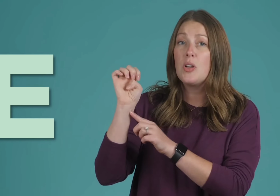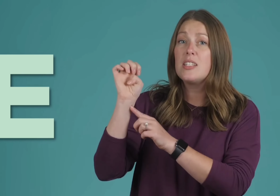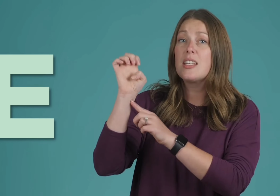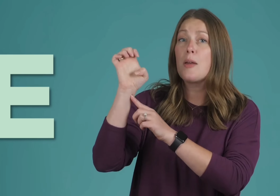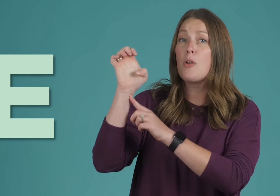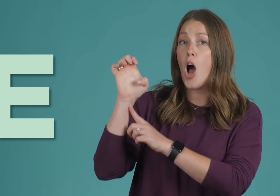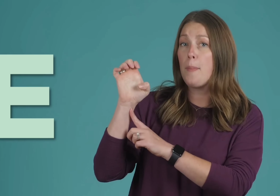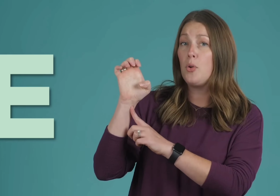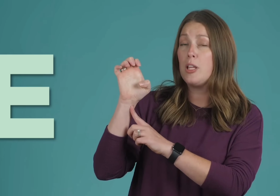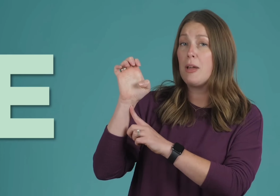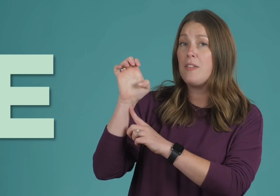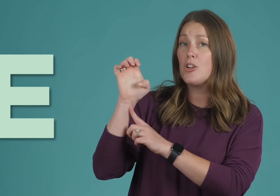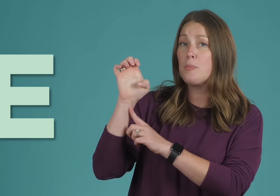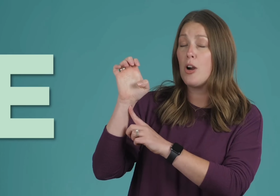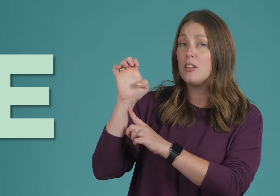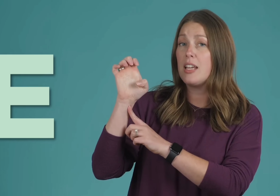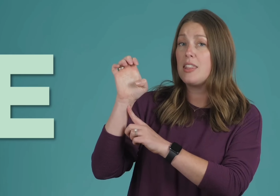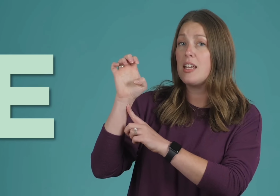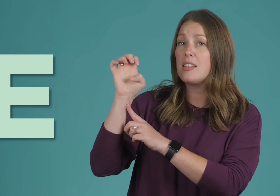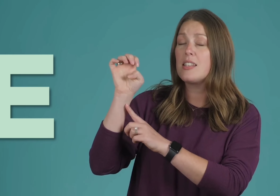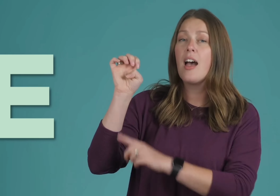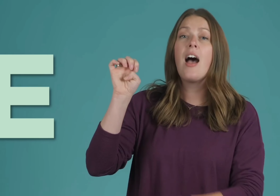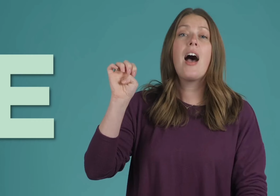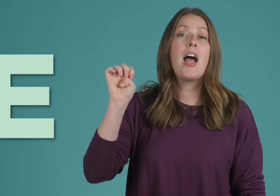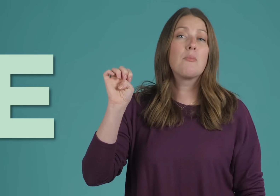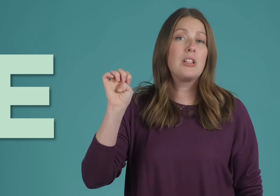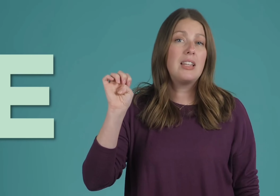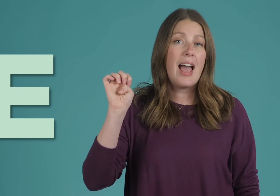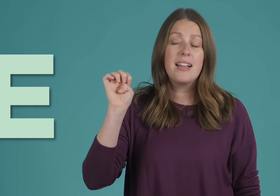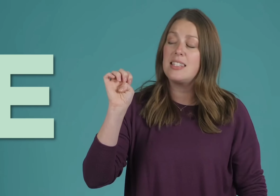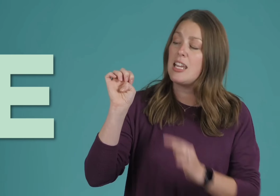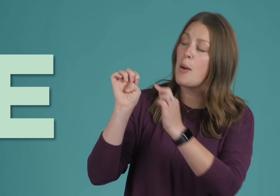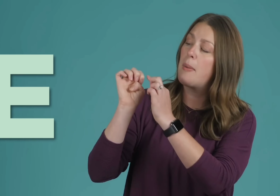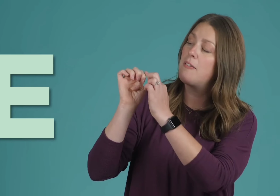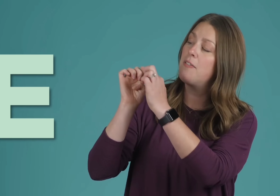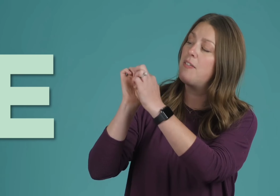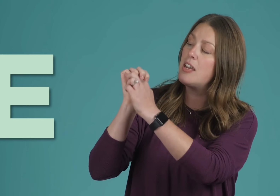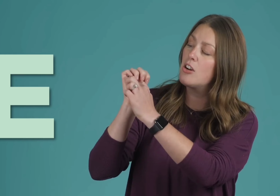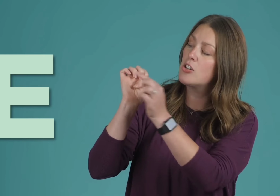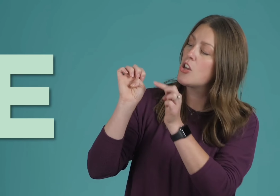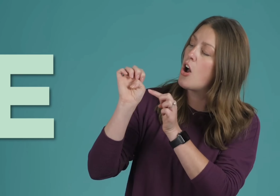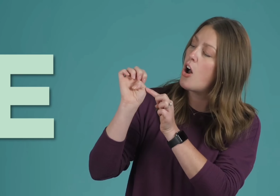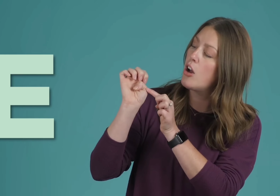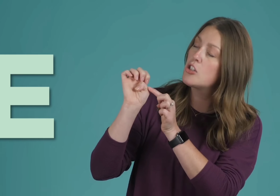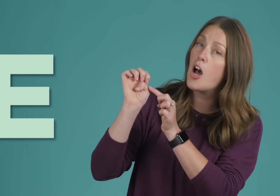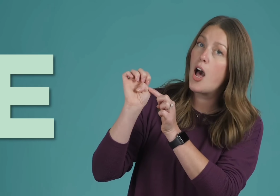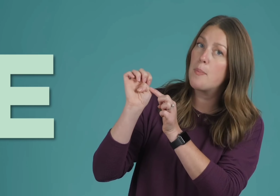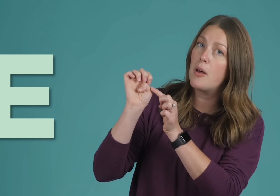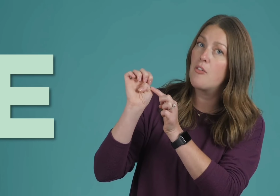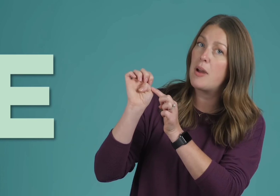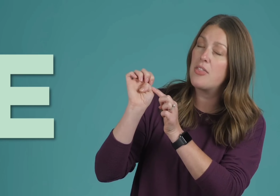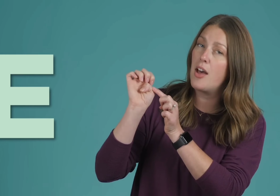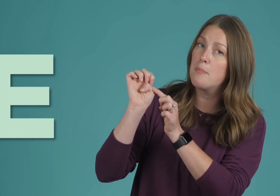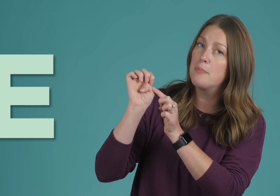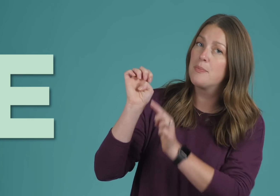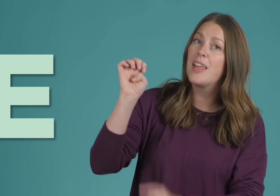wọ́n á jẹ́ bí pé àwọn ìka yẹn wọ́n fẹ́ sùn lé àtàǹpàkò yẹn ni. Lẹ́tà